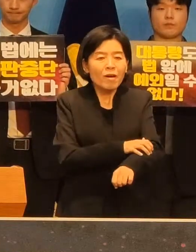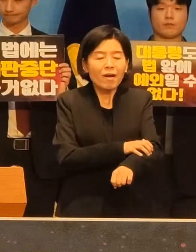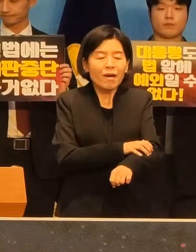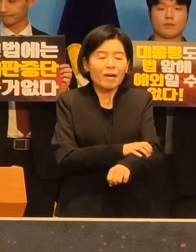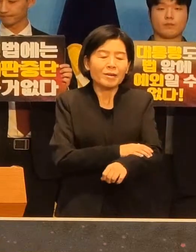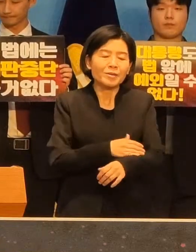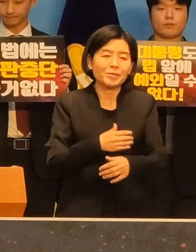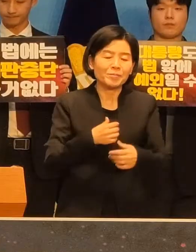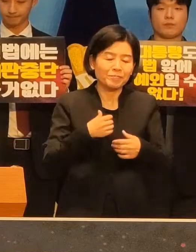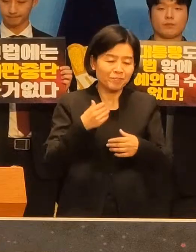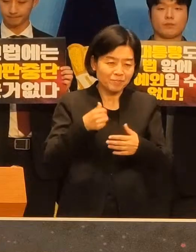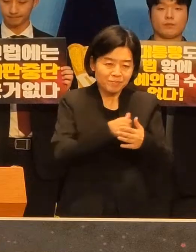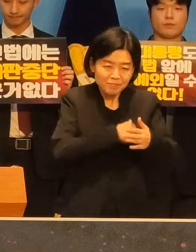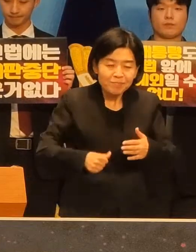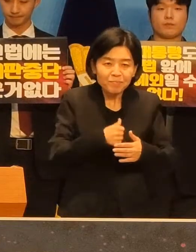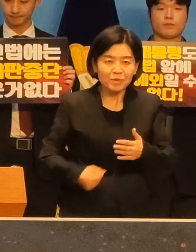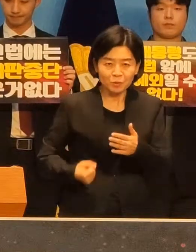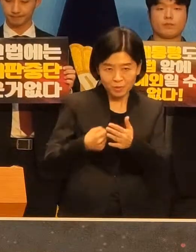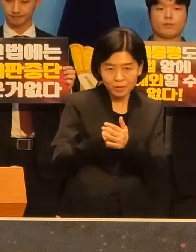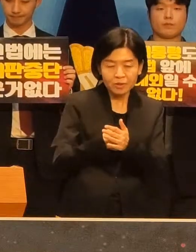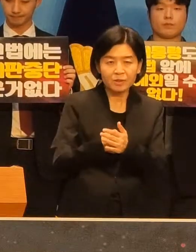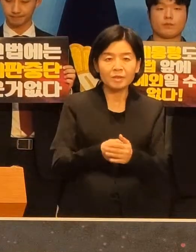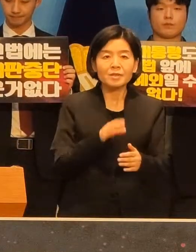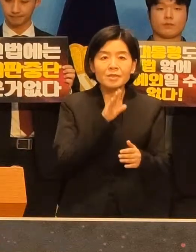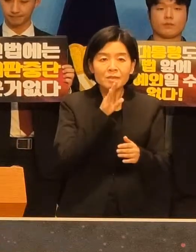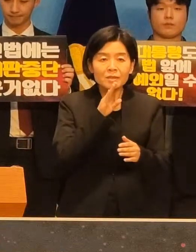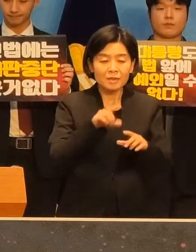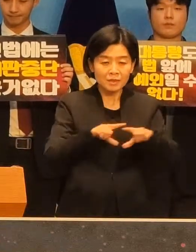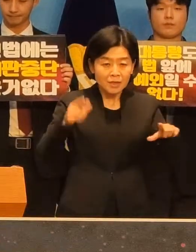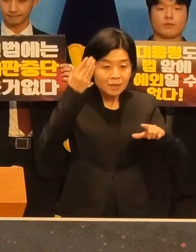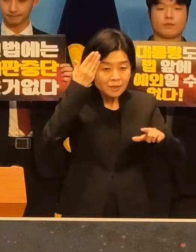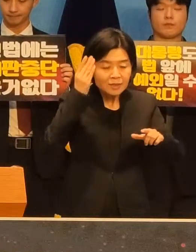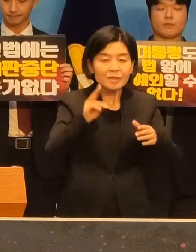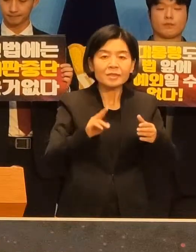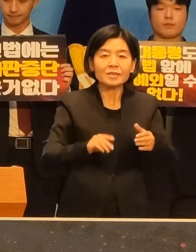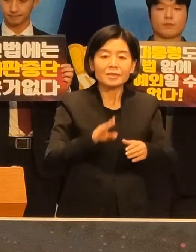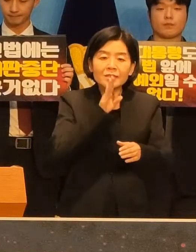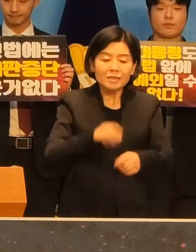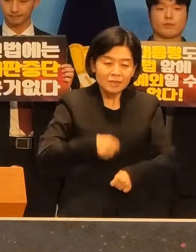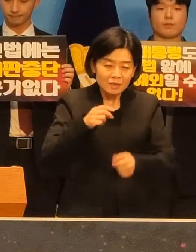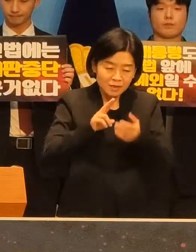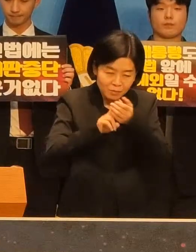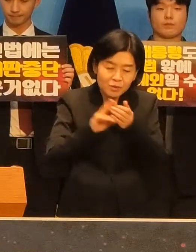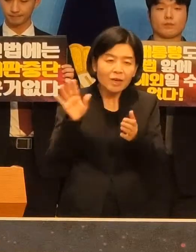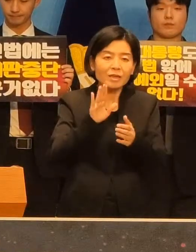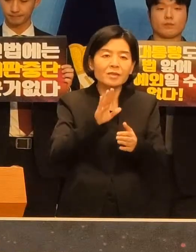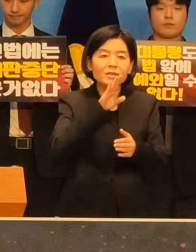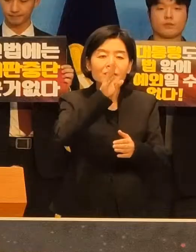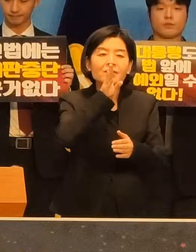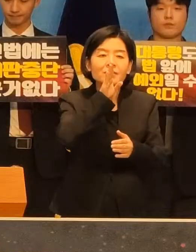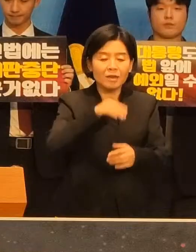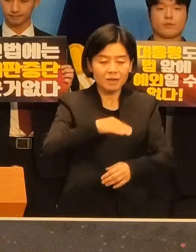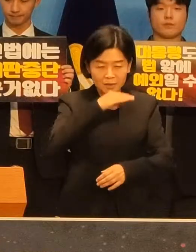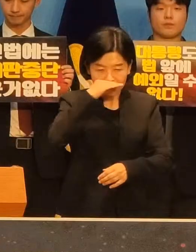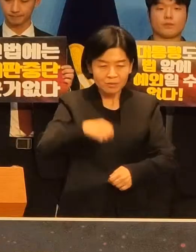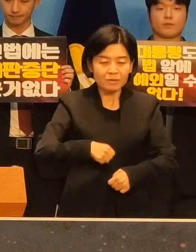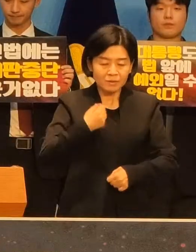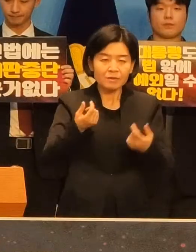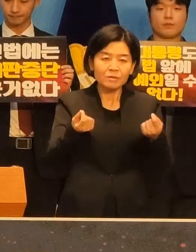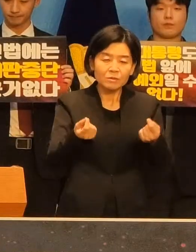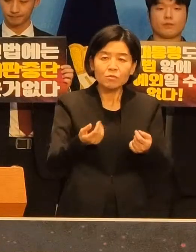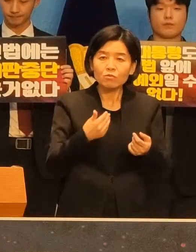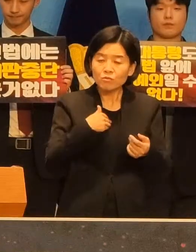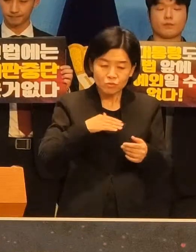시작됩니다. 진짜 상식은 진실을 감추지 않는 정직함에서 시작됩니다. 우리는 과연 공정한가?